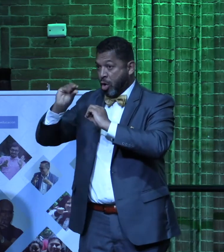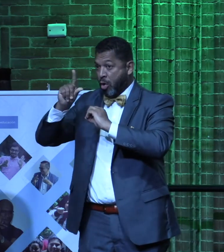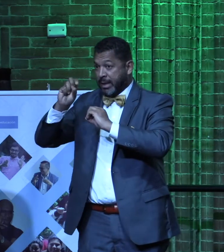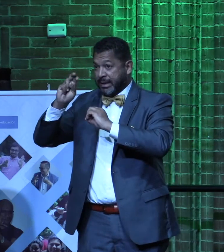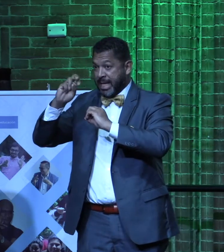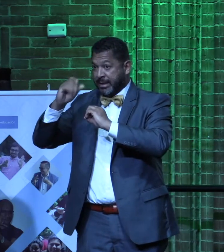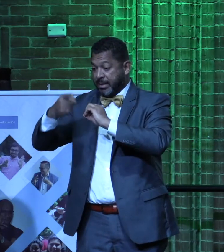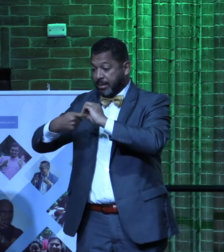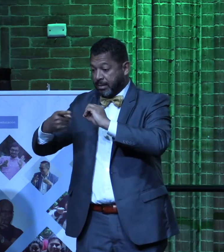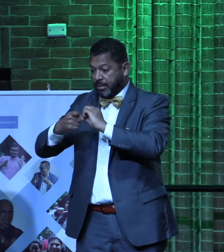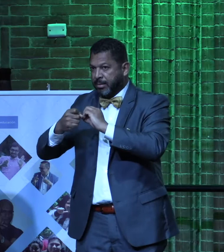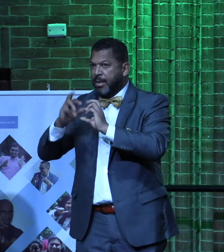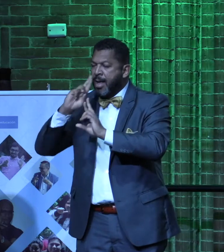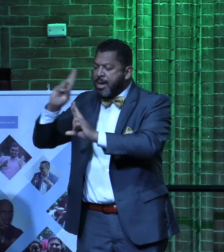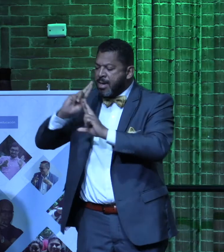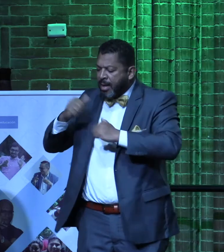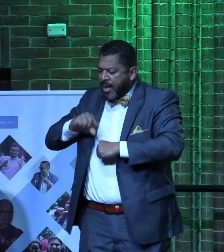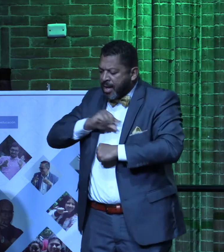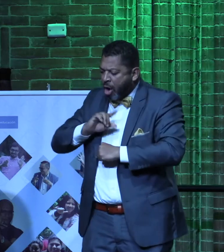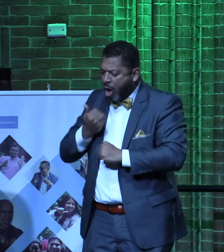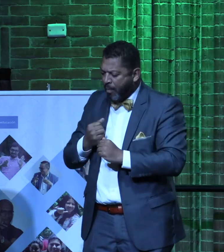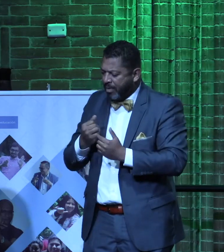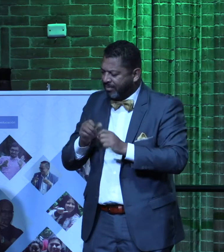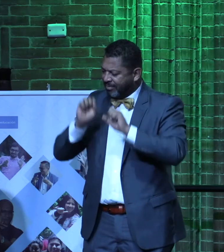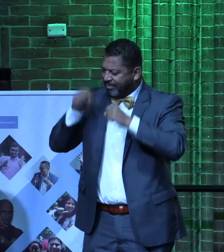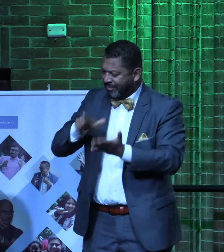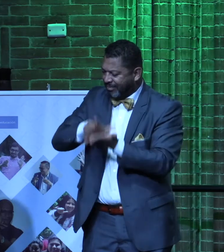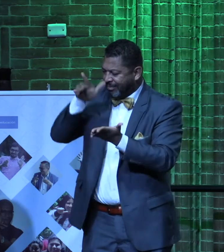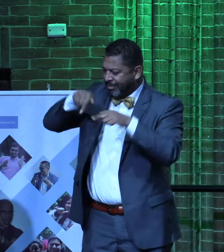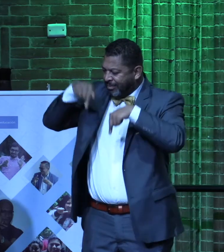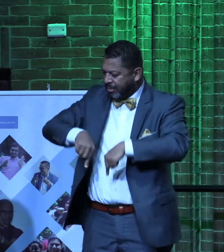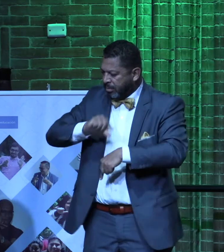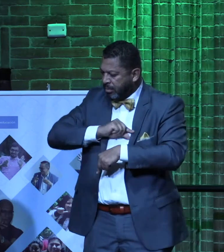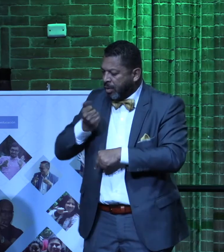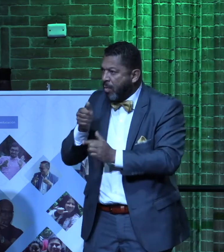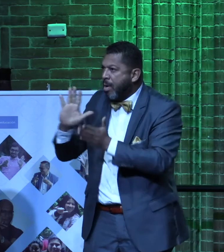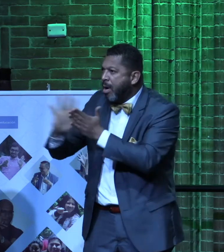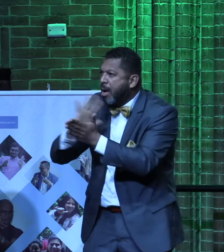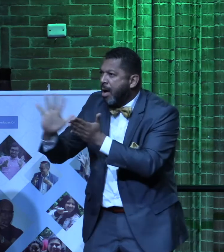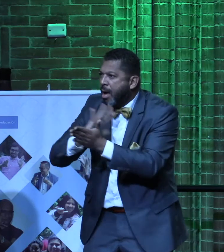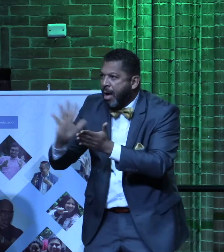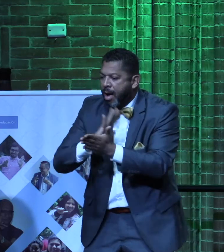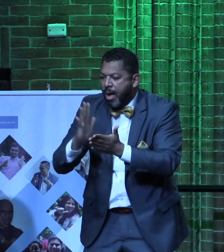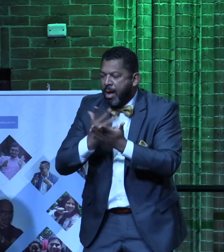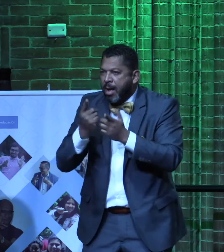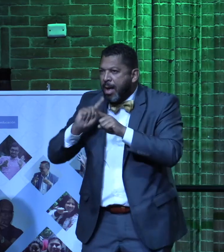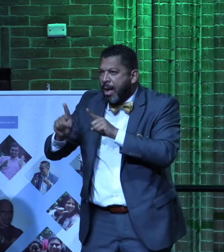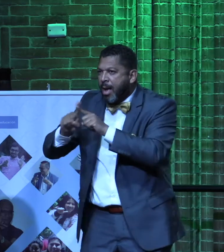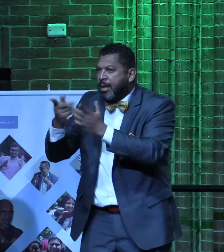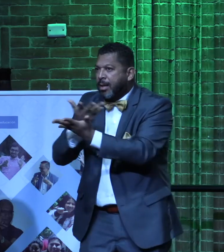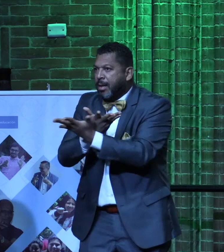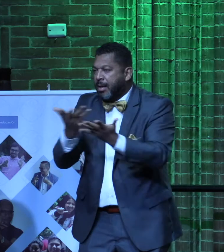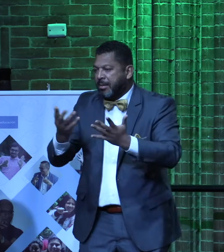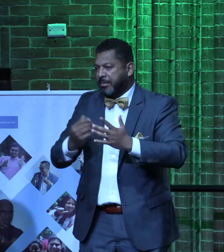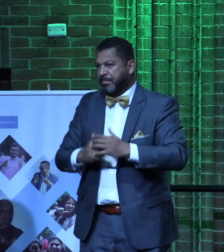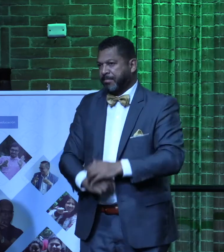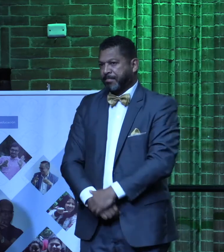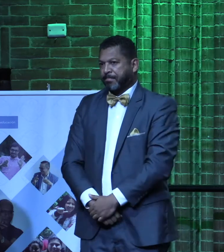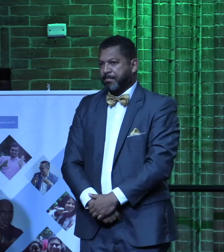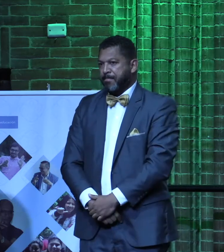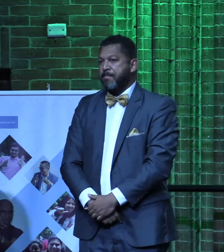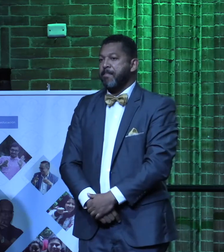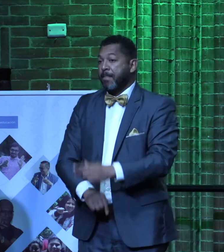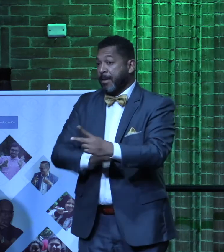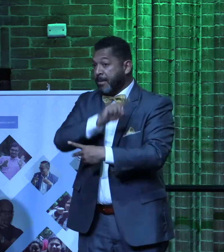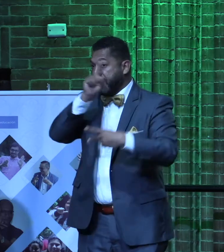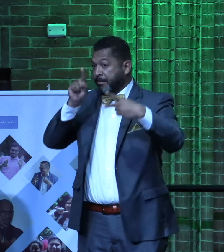peso académico y estén reconocidas a nivel nacional. Eso era un elemento fundamental para nosotros, generar el CEBELAC y el INSTILAP. En